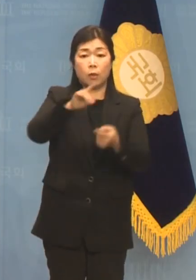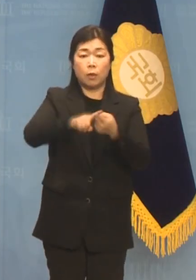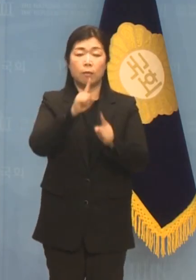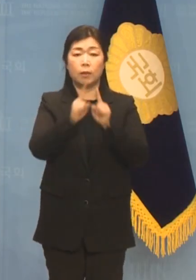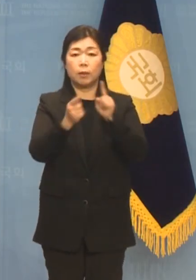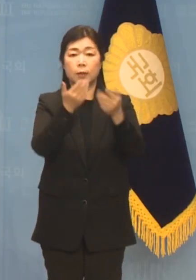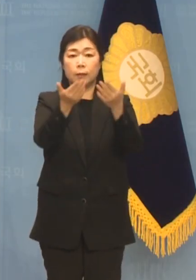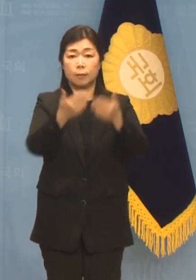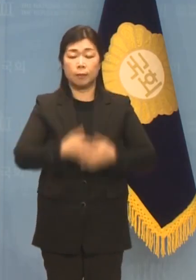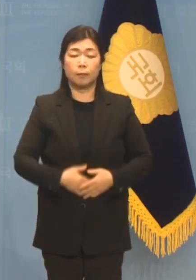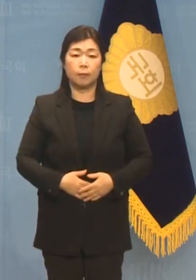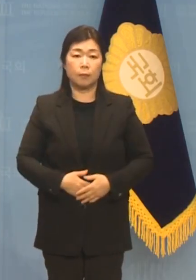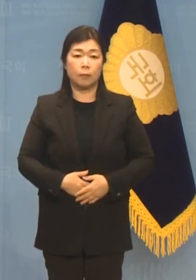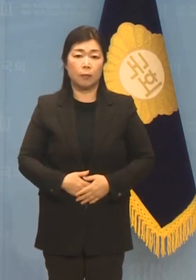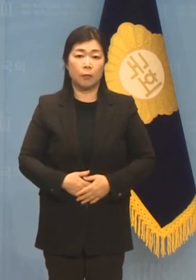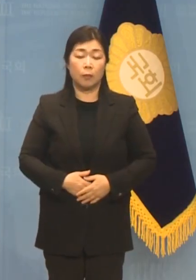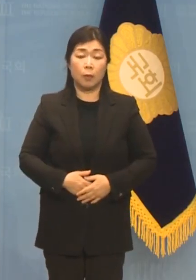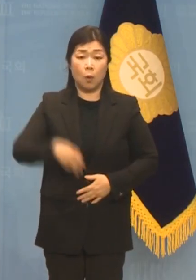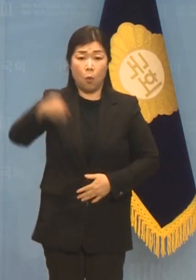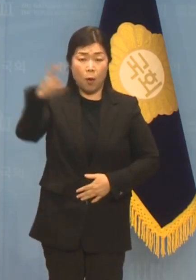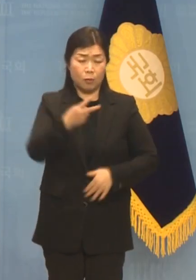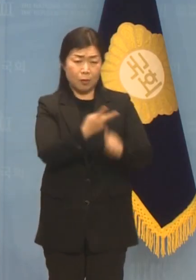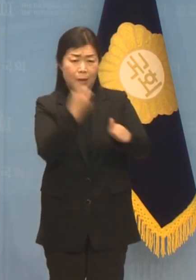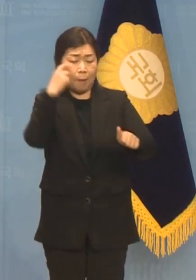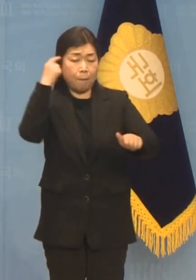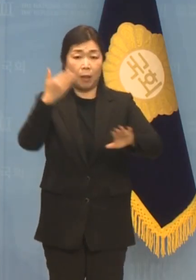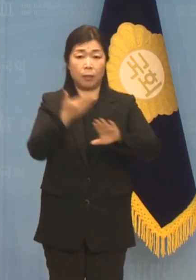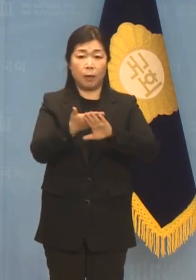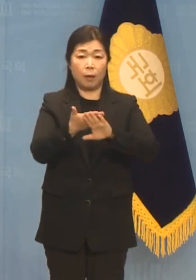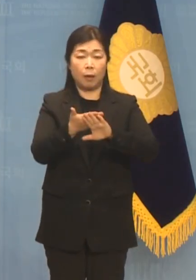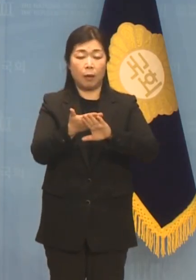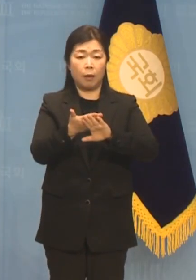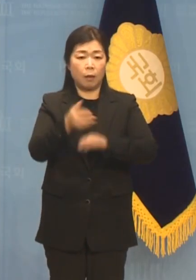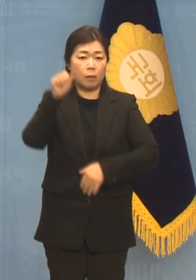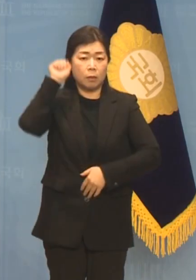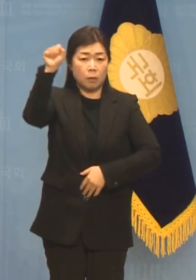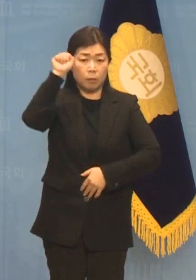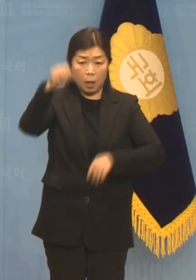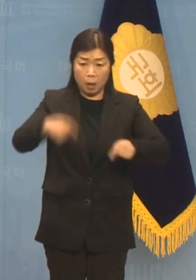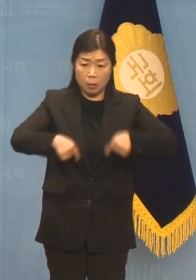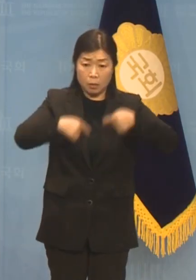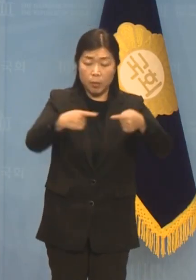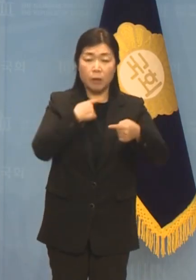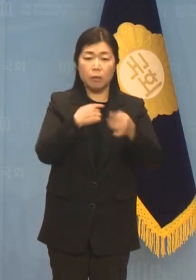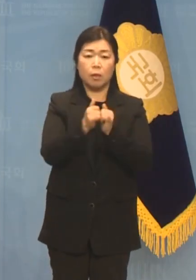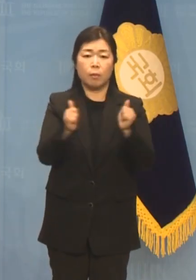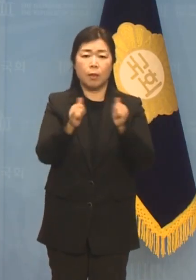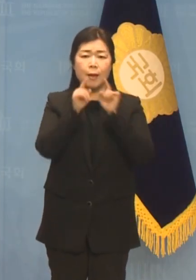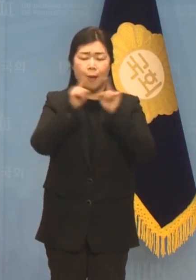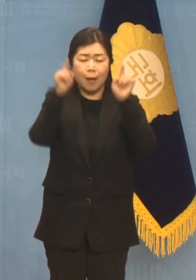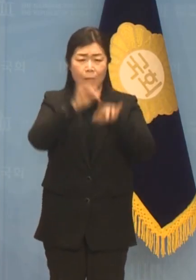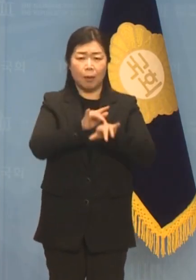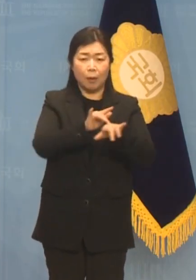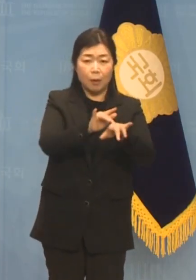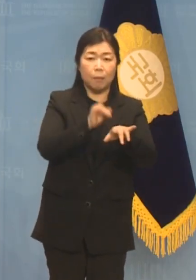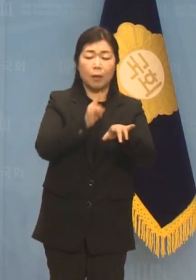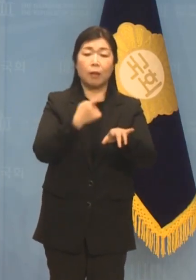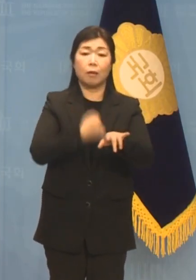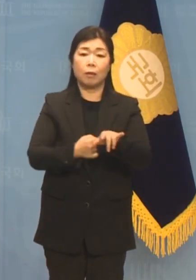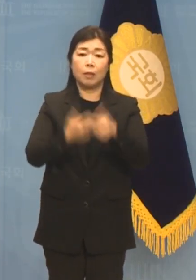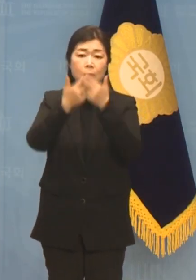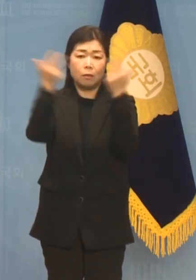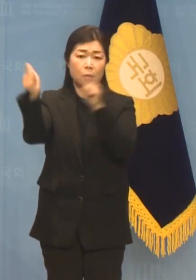드리겠습니다. 광주 탄핵 반대 집회의 참여 국민들을 악마라고 한 민주당